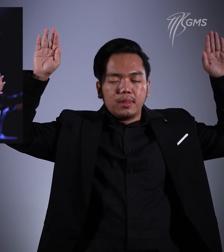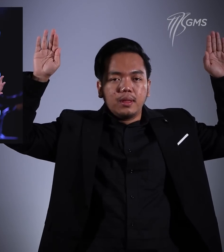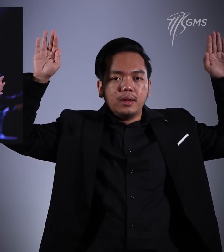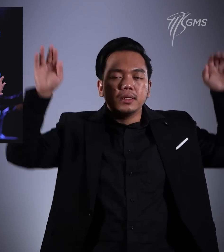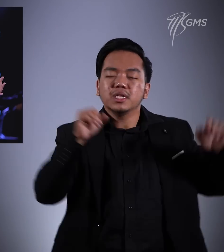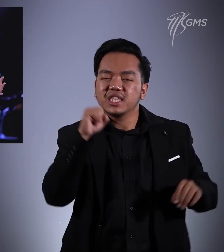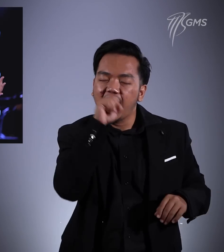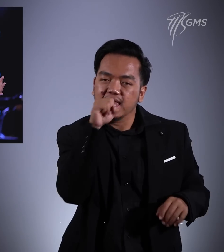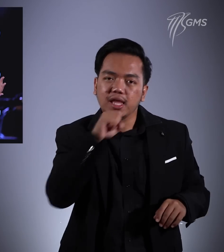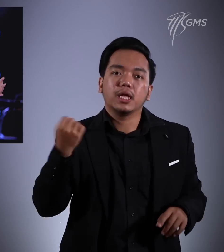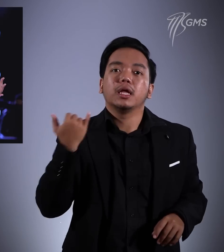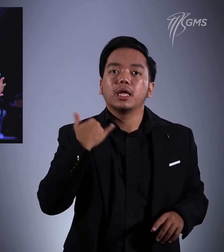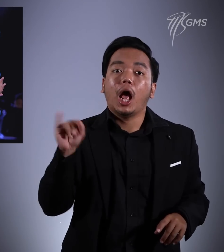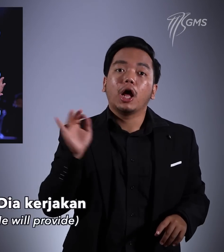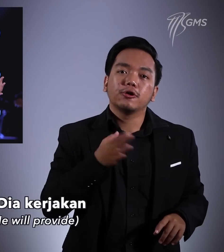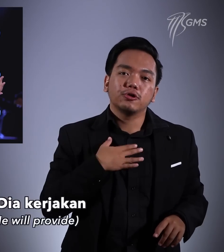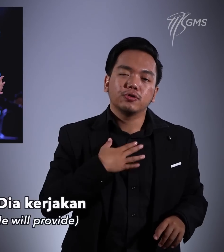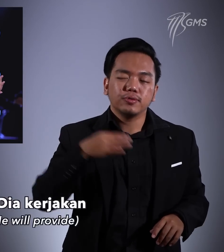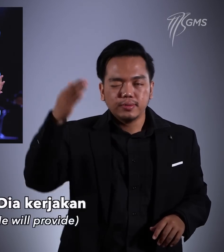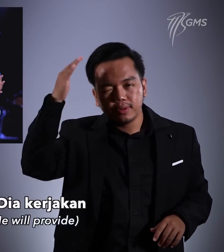Yang ku tahu